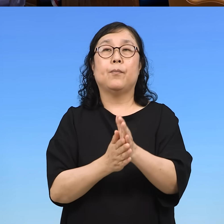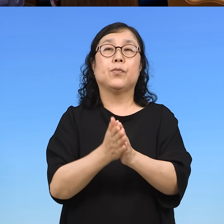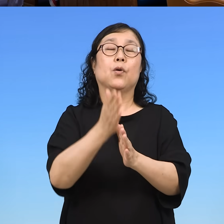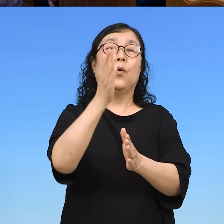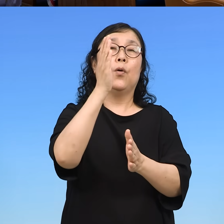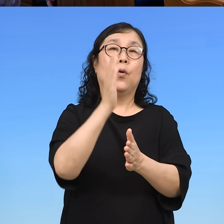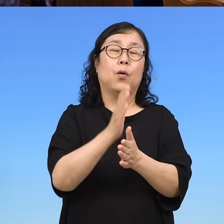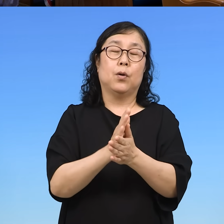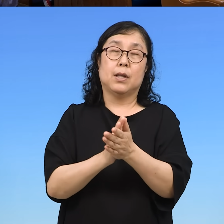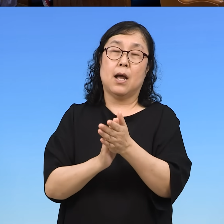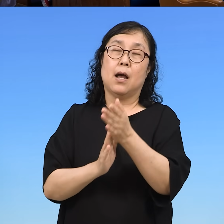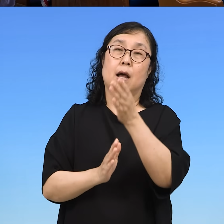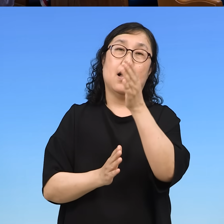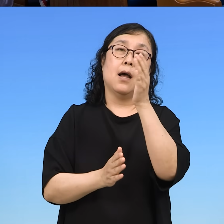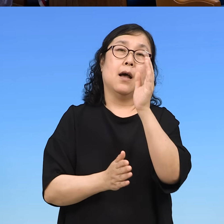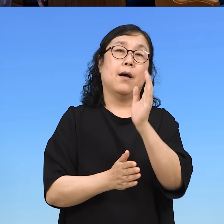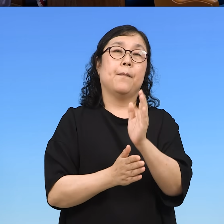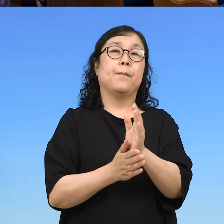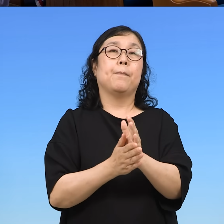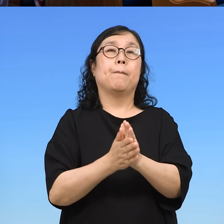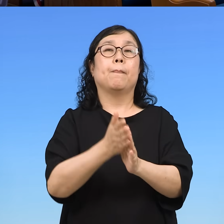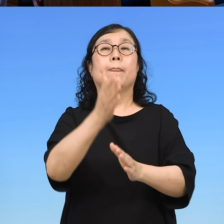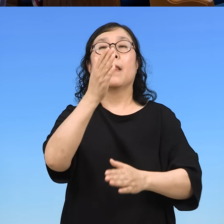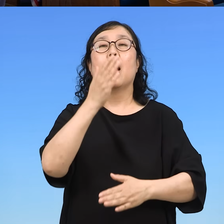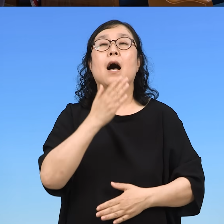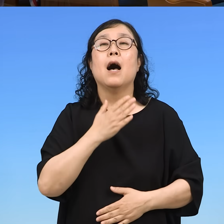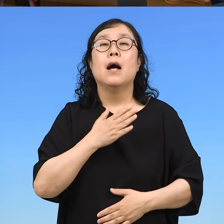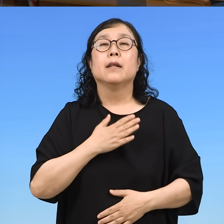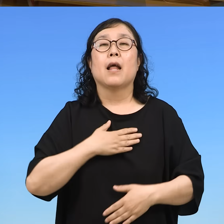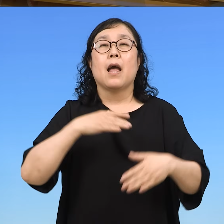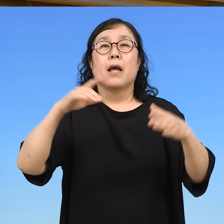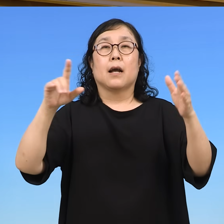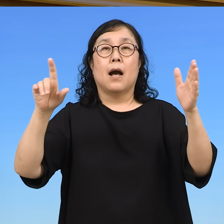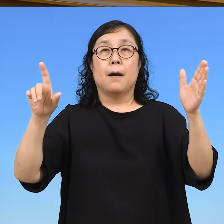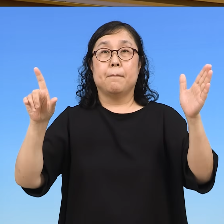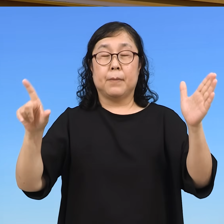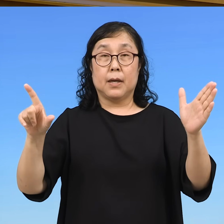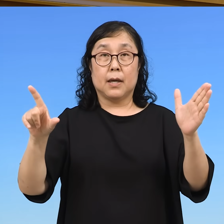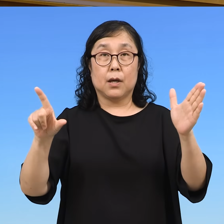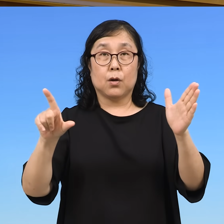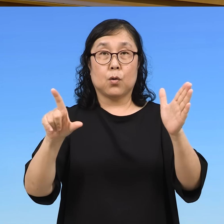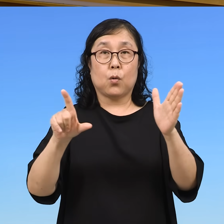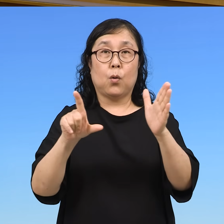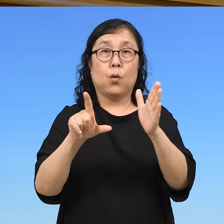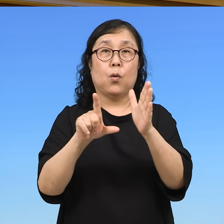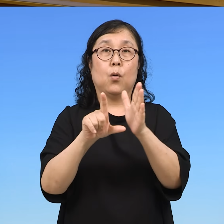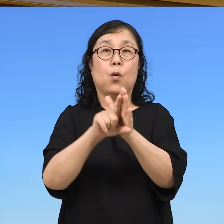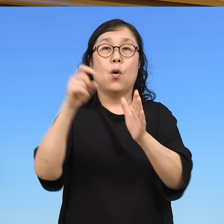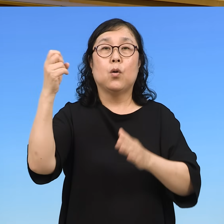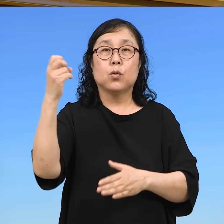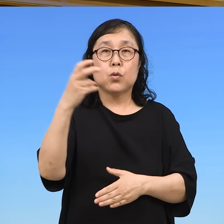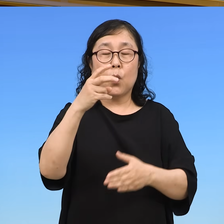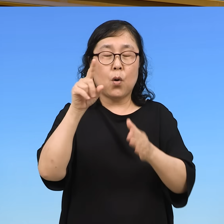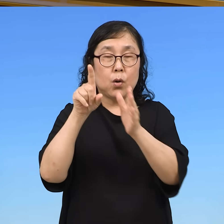우리가 어른이 될 수 있는 것 언제나 은혜입니다. 내가 믿고 또 의지함은